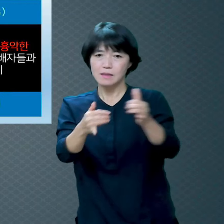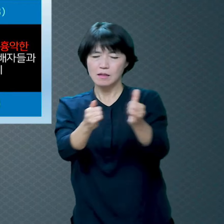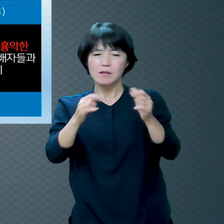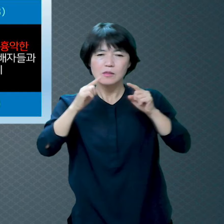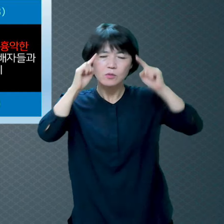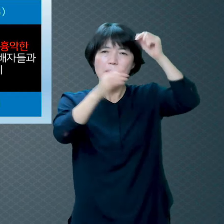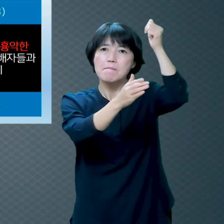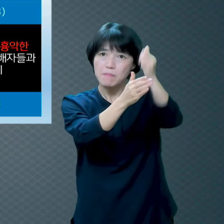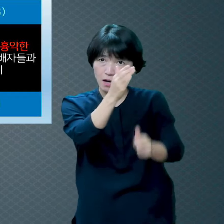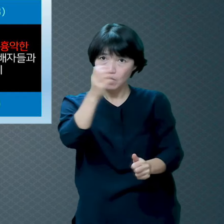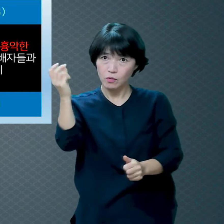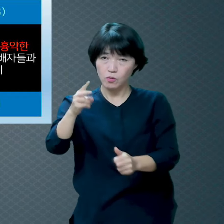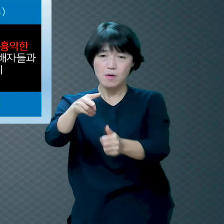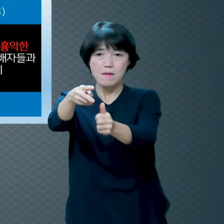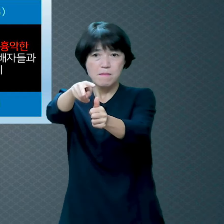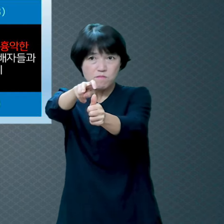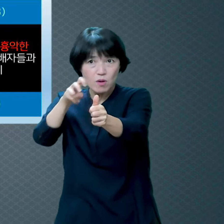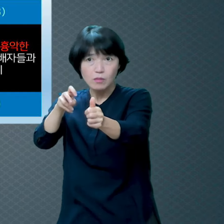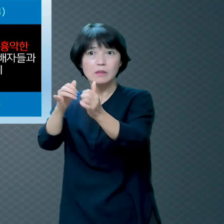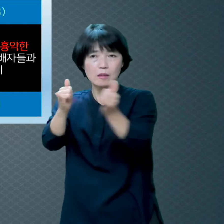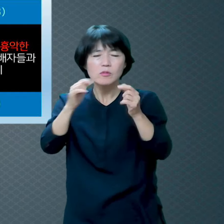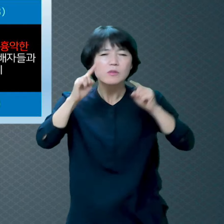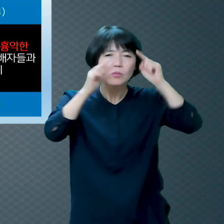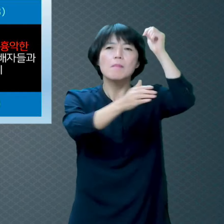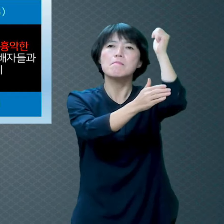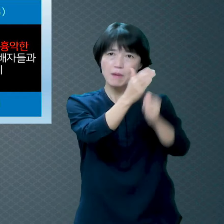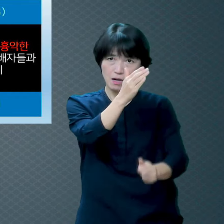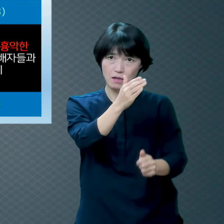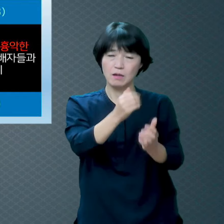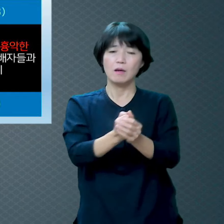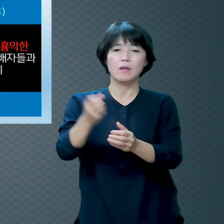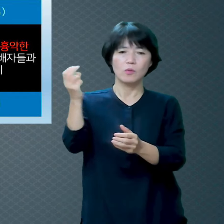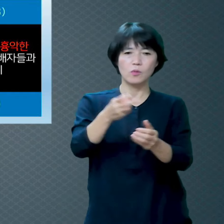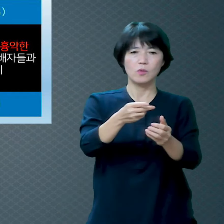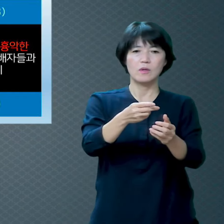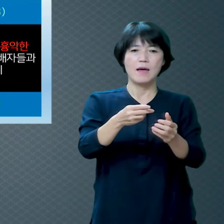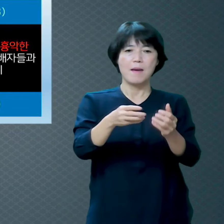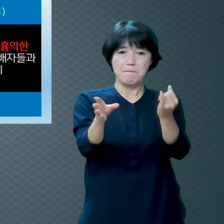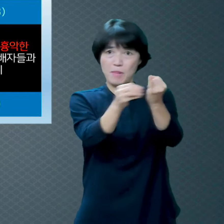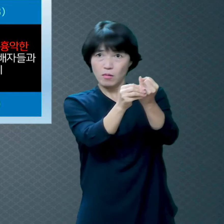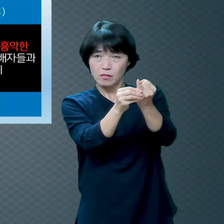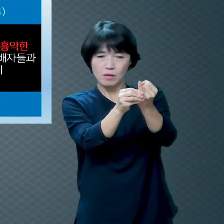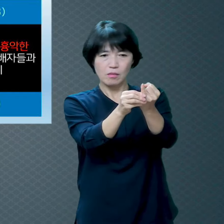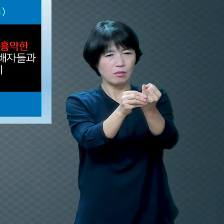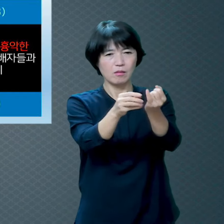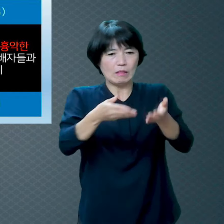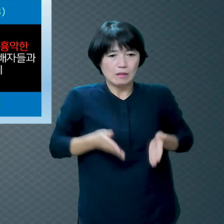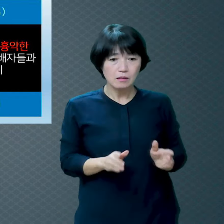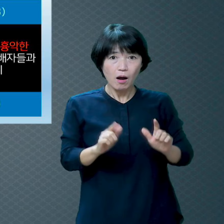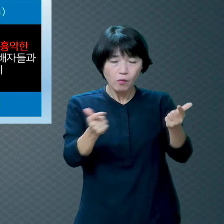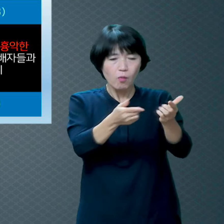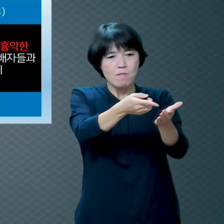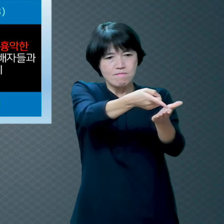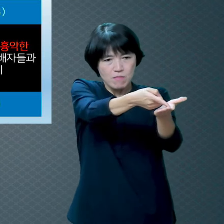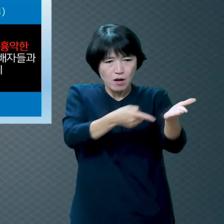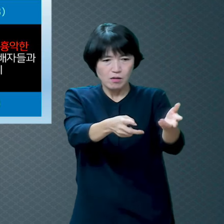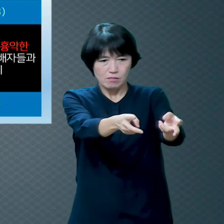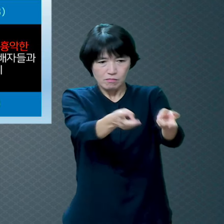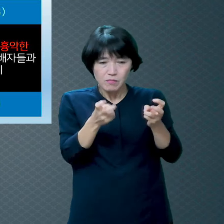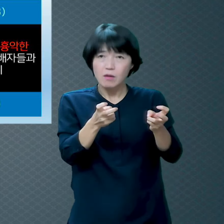실제 사람을 죽인 사람 그리고 낙태 수술까지 다 살인입니다 행엄자